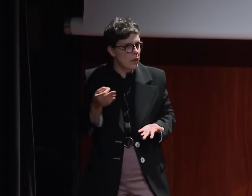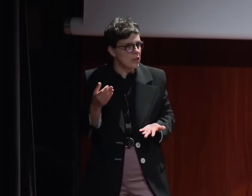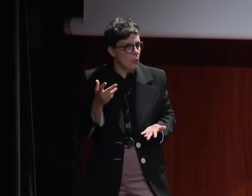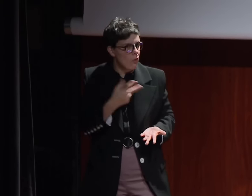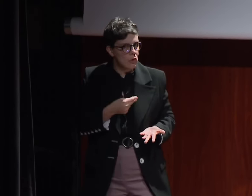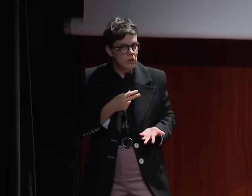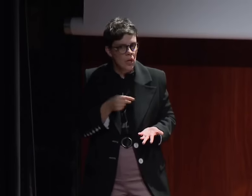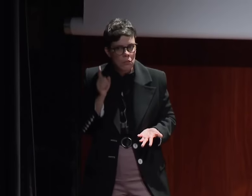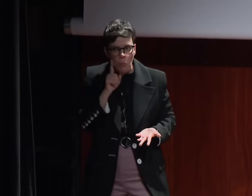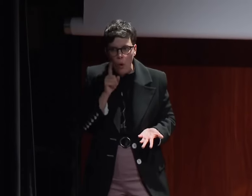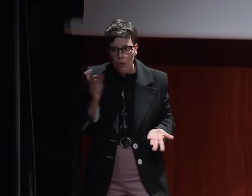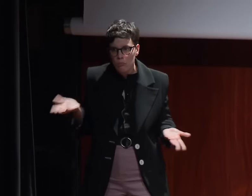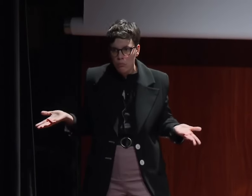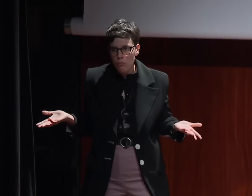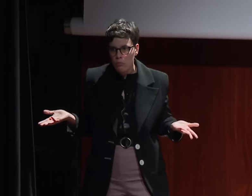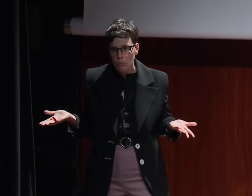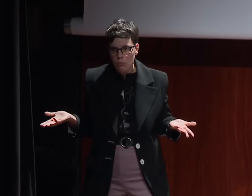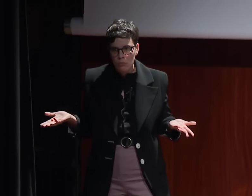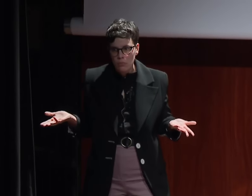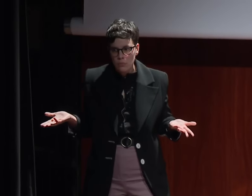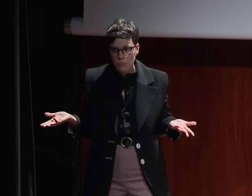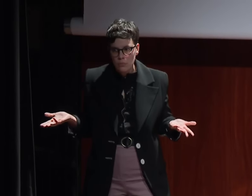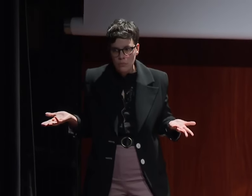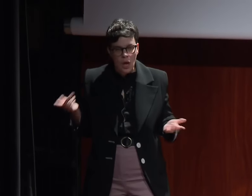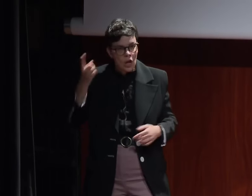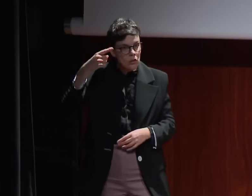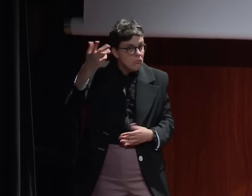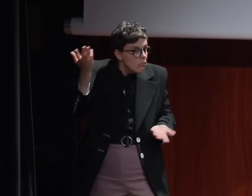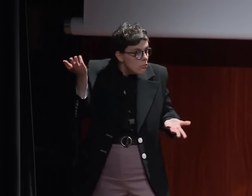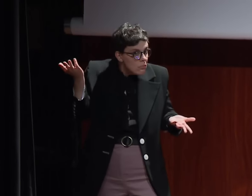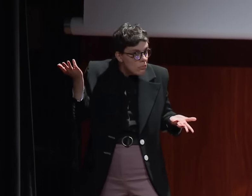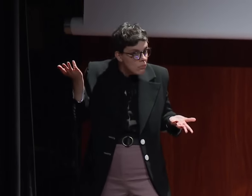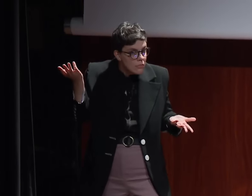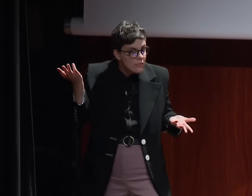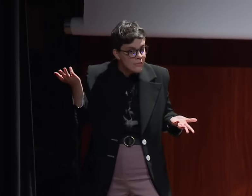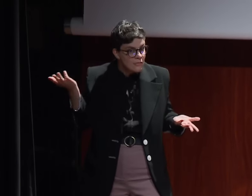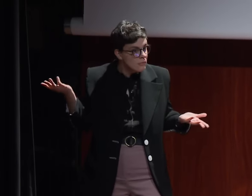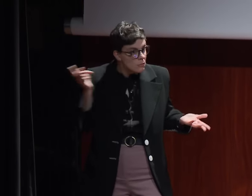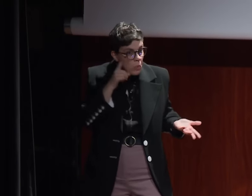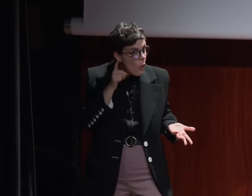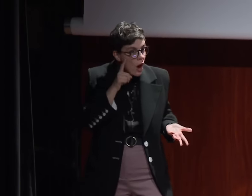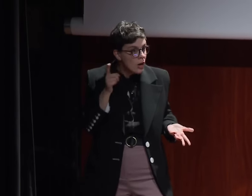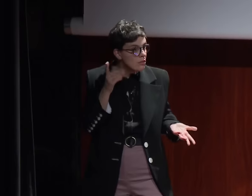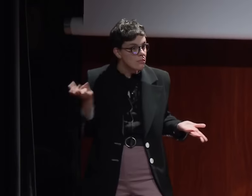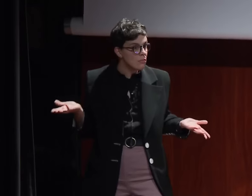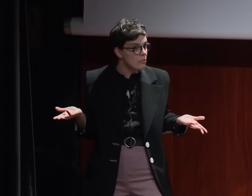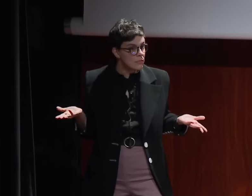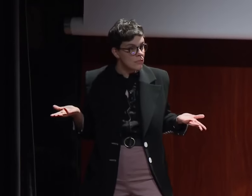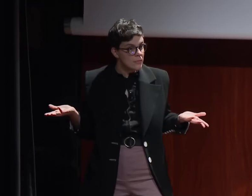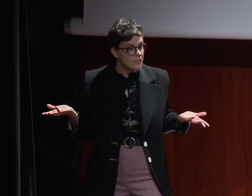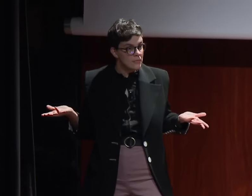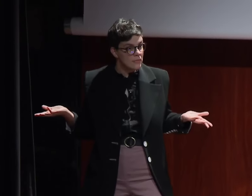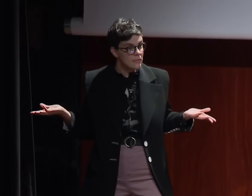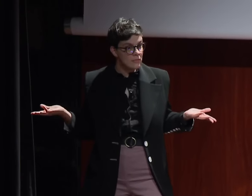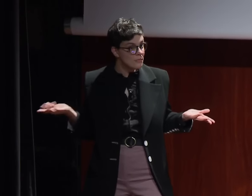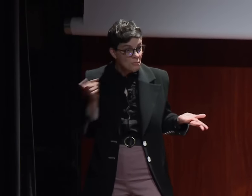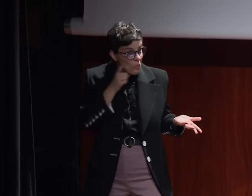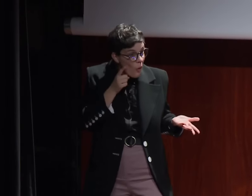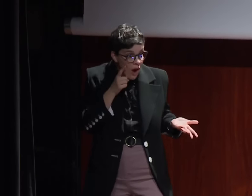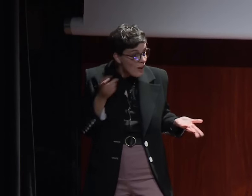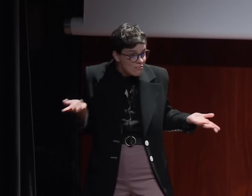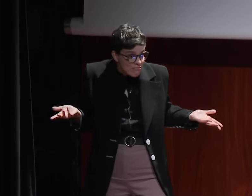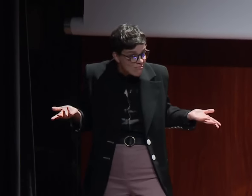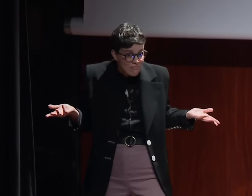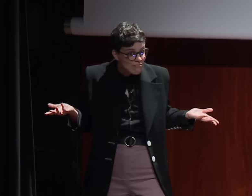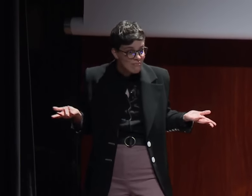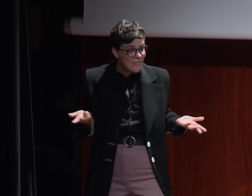traduction systématique en français. Pourquoi ? C'est la question que je pose dans la production artistique. Pourquoi ? Pourquoi il y a